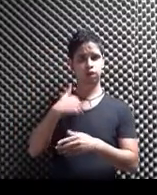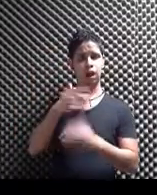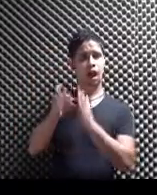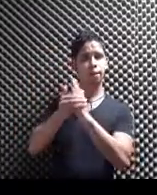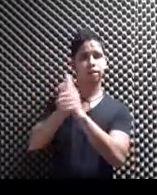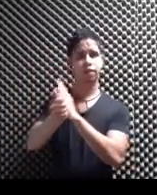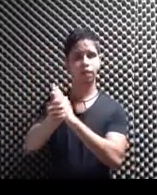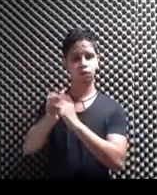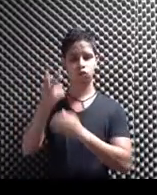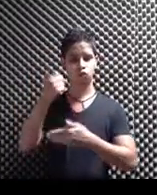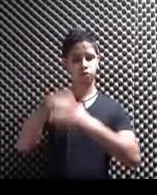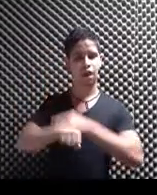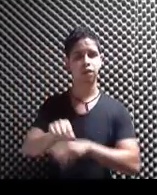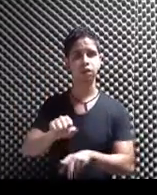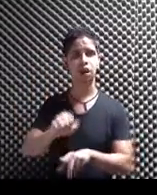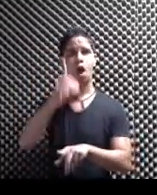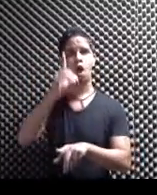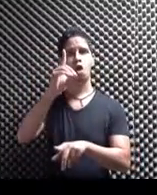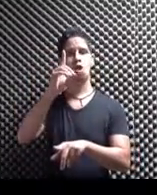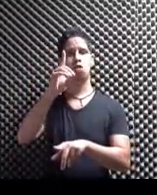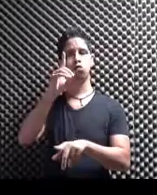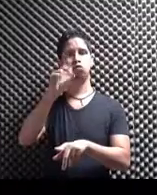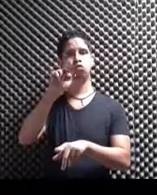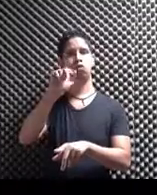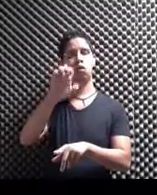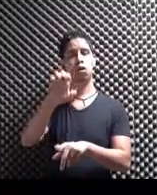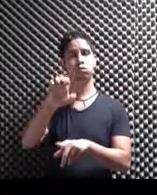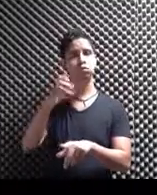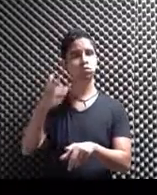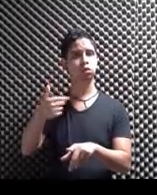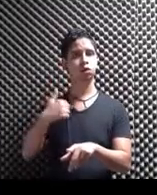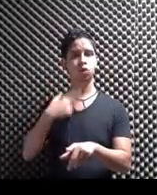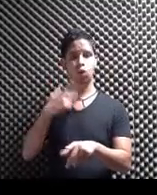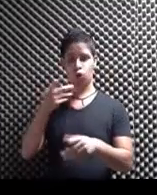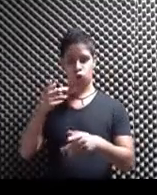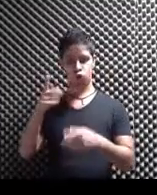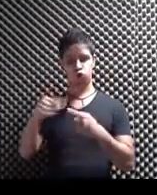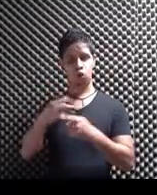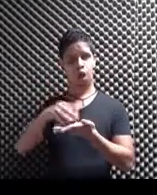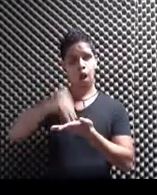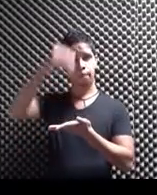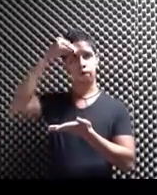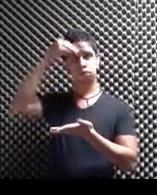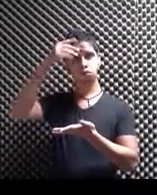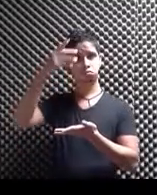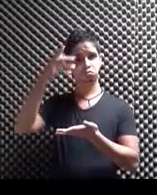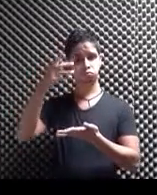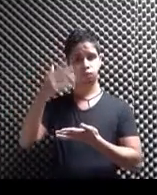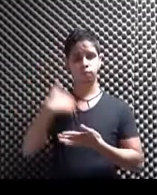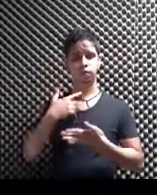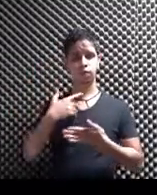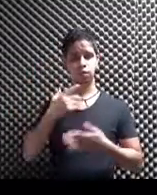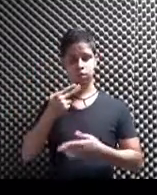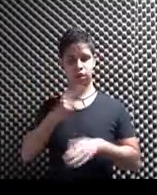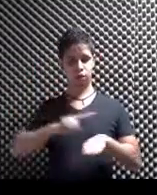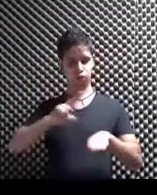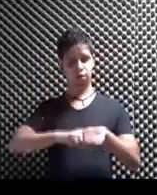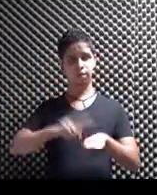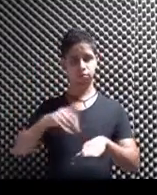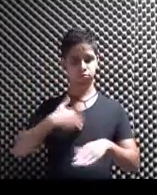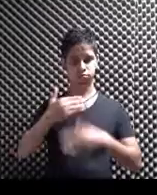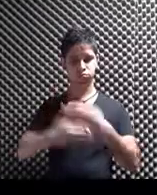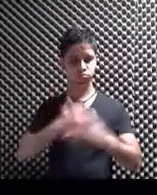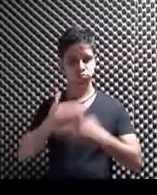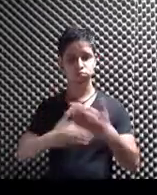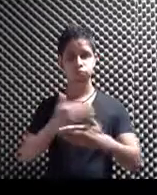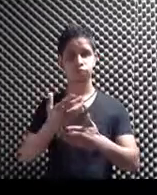de un don ¿Ve? Y el don es aquello a lo que yo llego libre sin ninguna sin nada que aprender ese es mi don otras